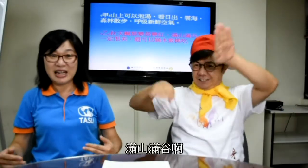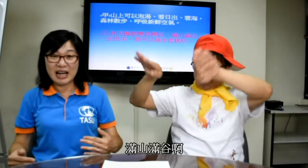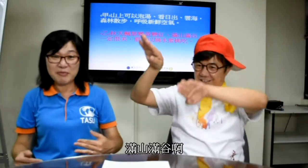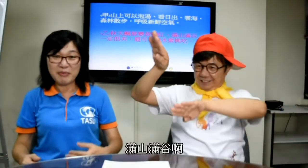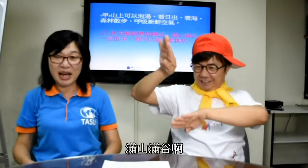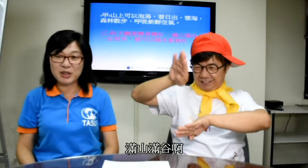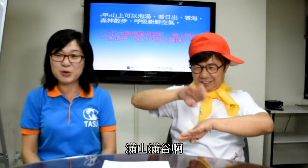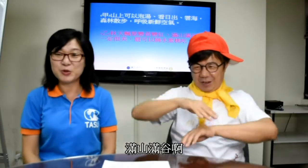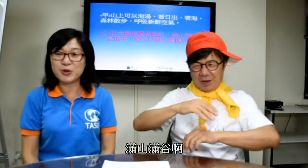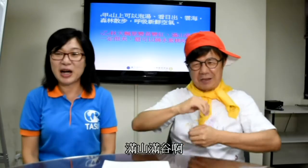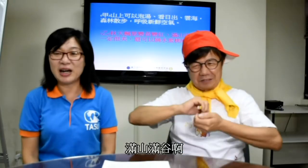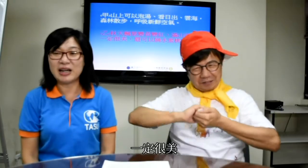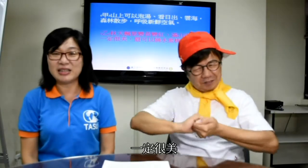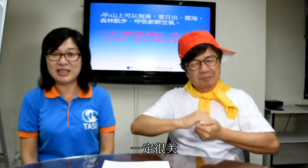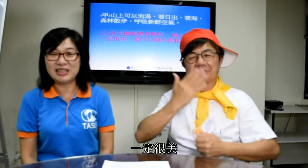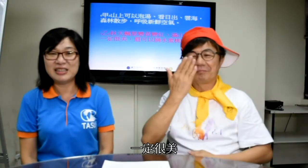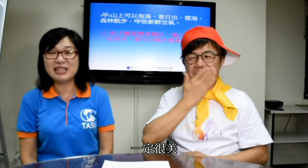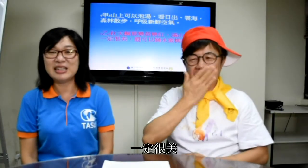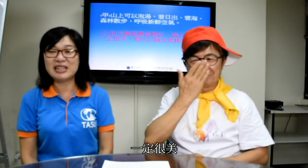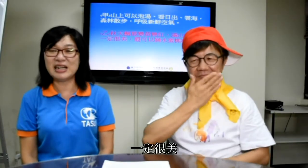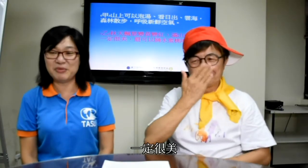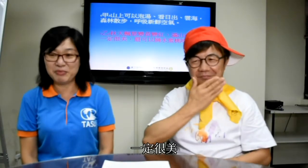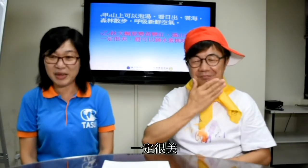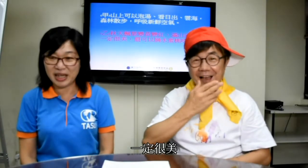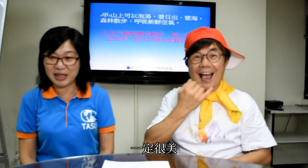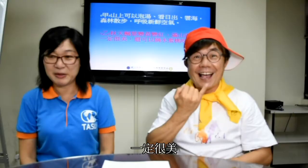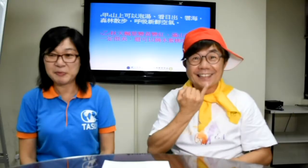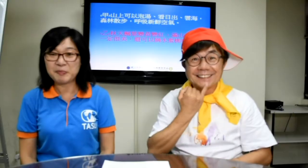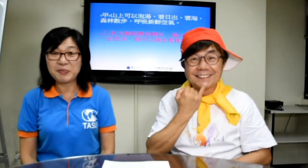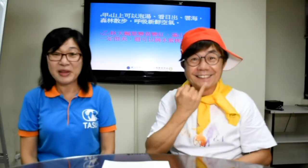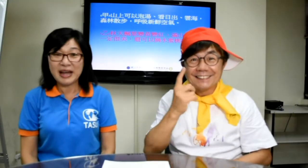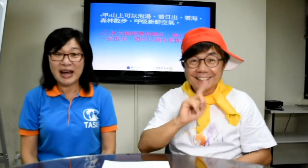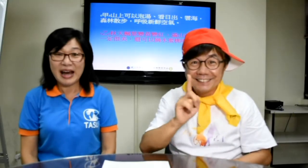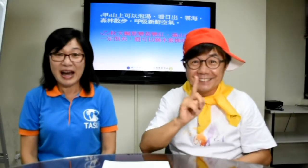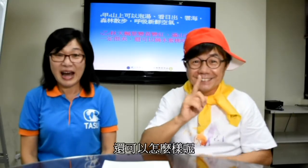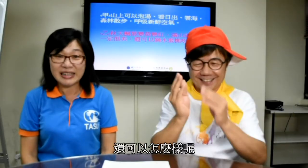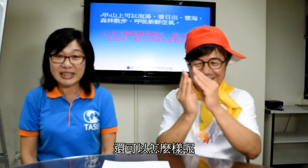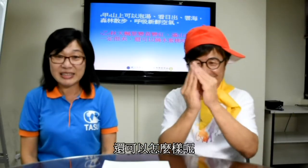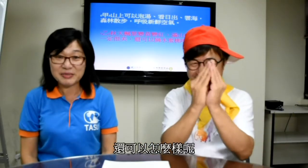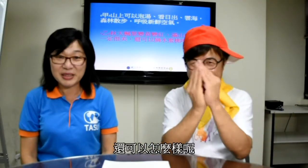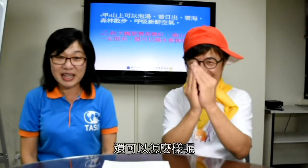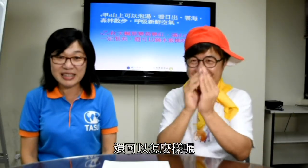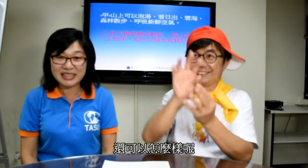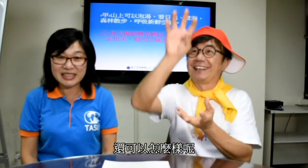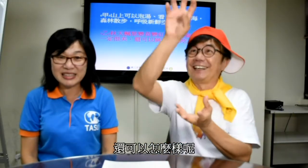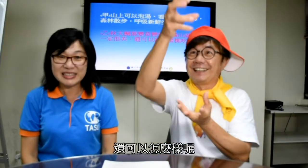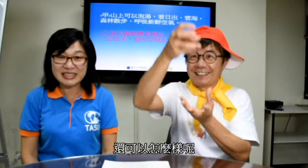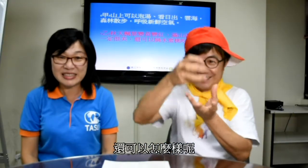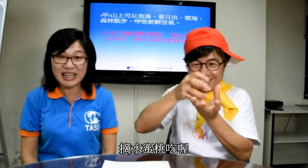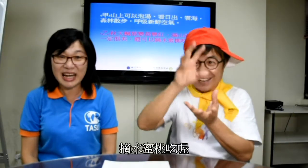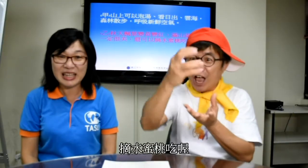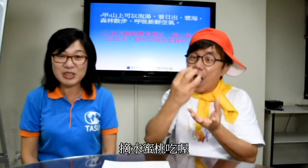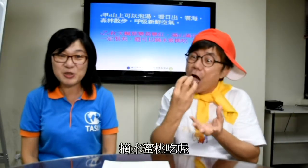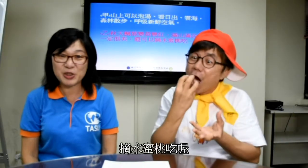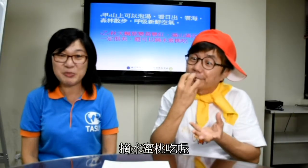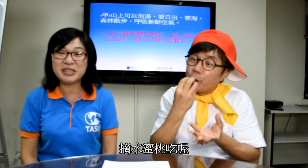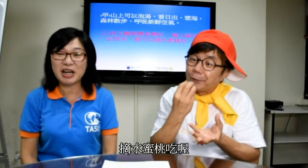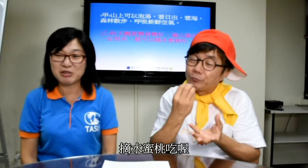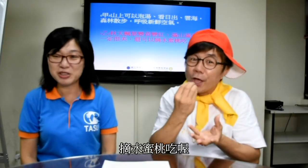山满谷啊，一定很美。还可以怎么样呢？ 摘水蜜桃吃